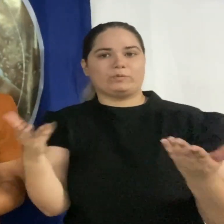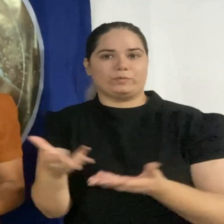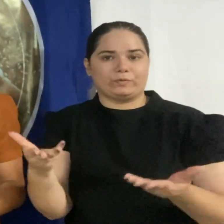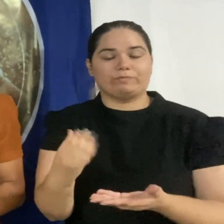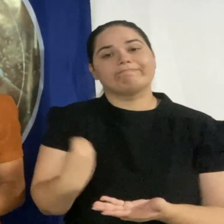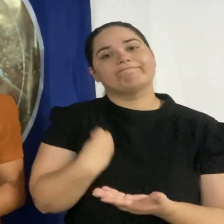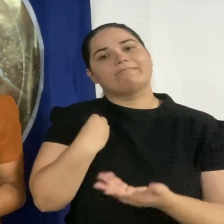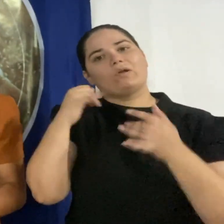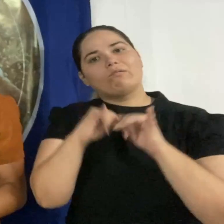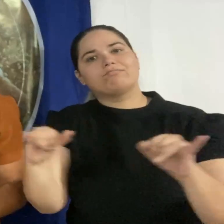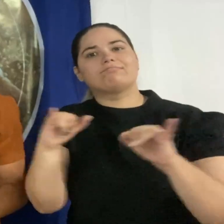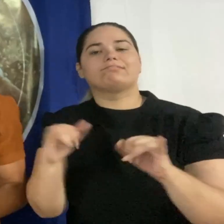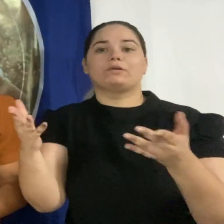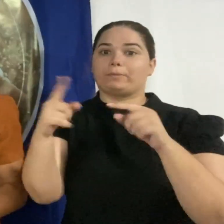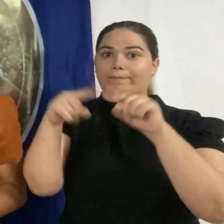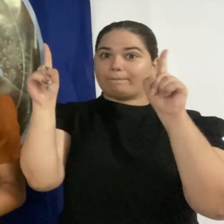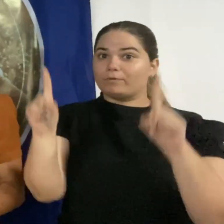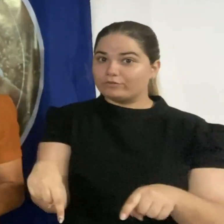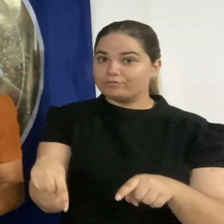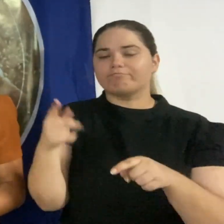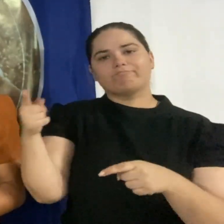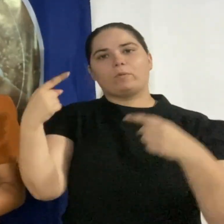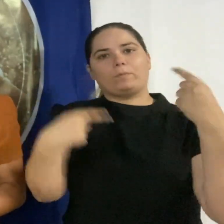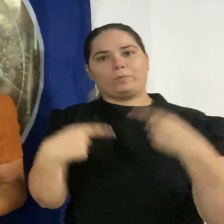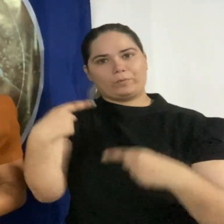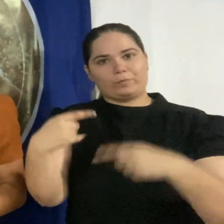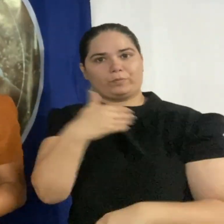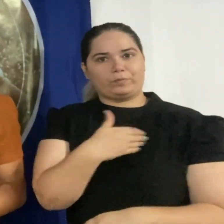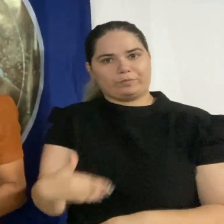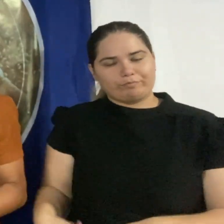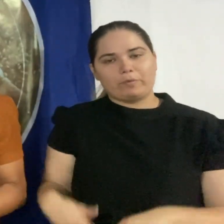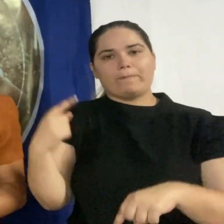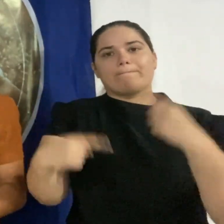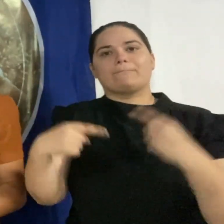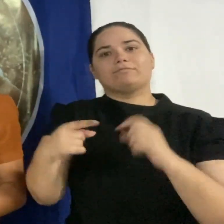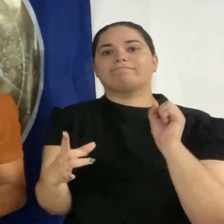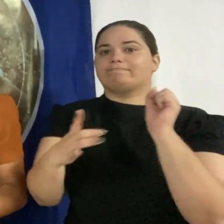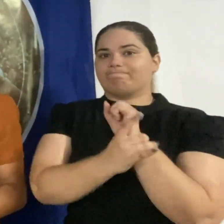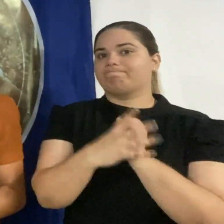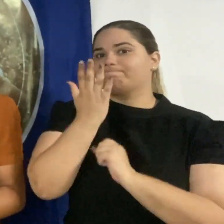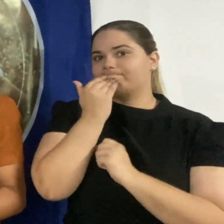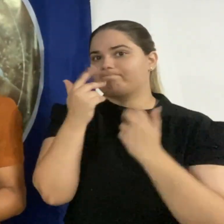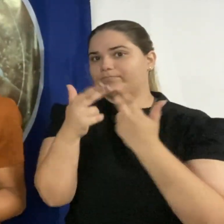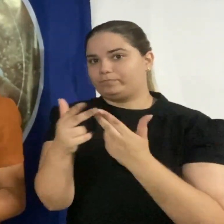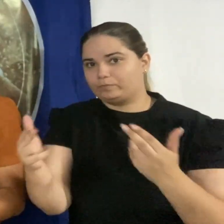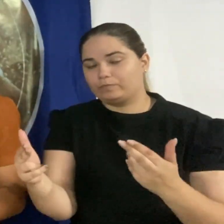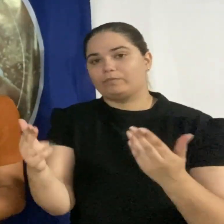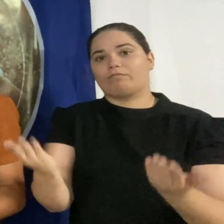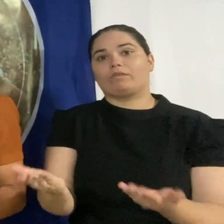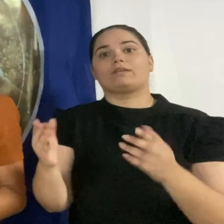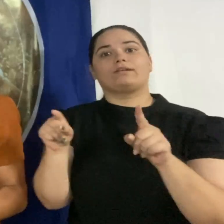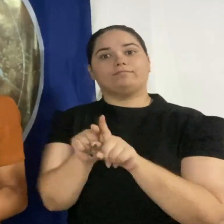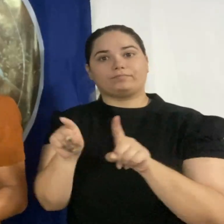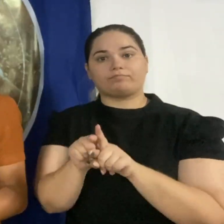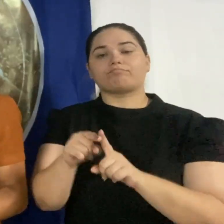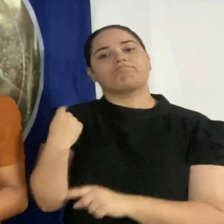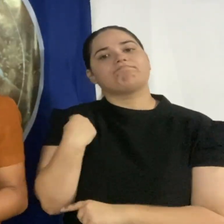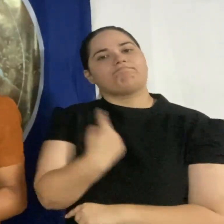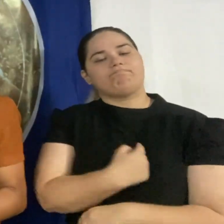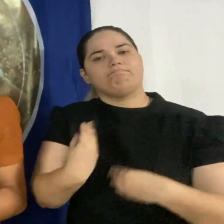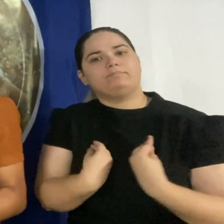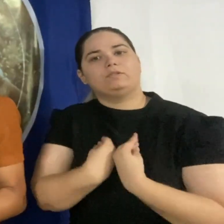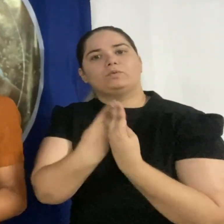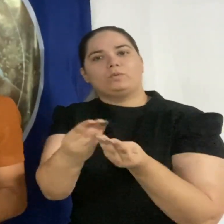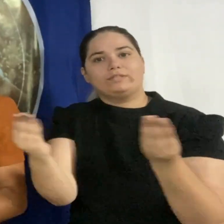esse projeto, né, de política pública, um projeto de segurança alimentar, né, onde a gente vai, né,